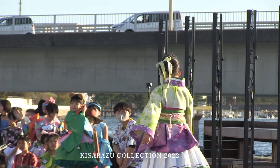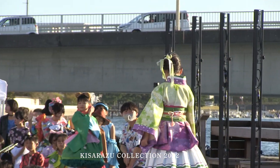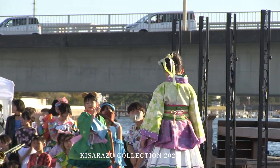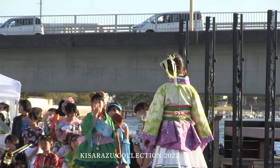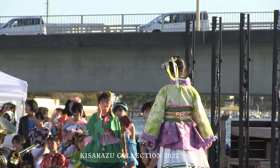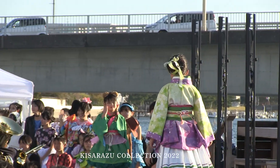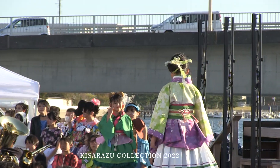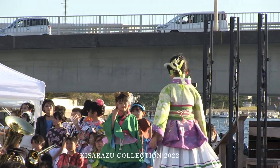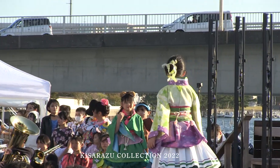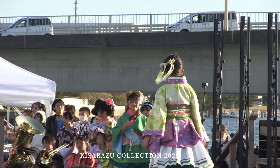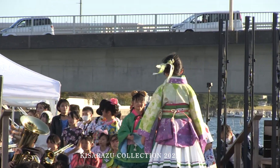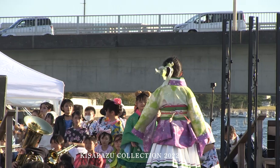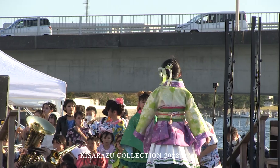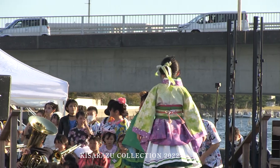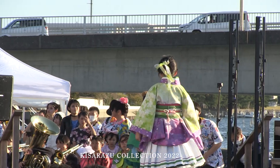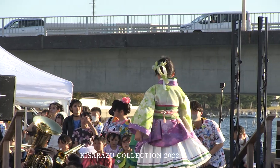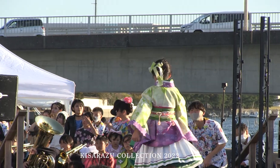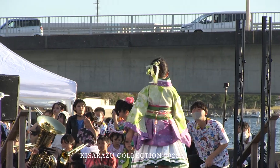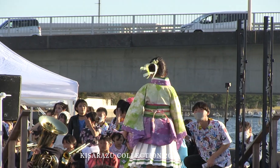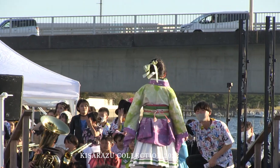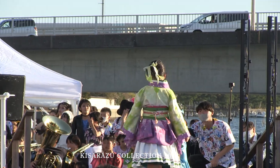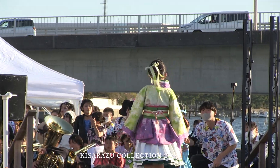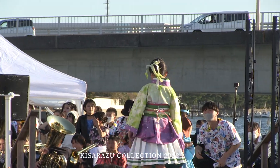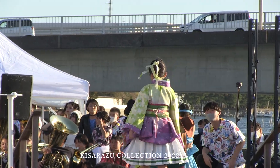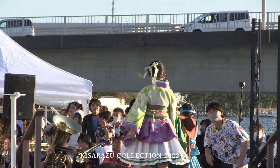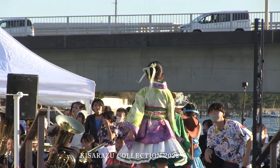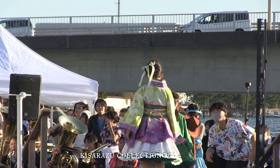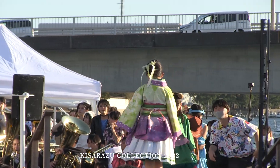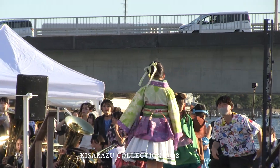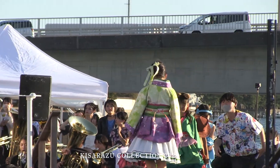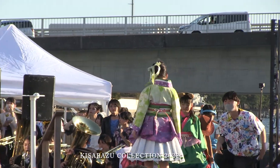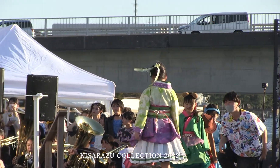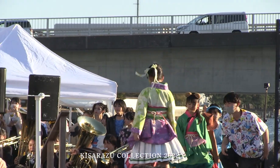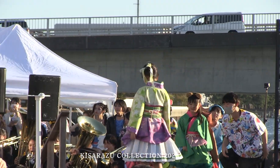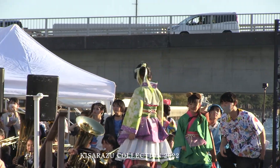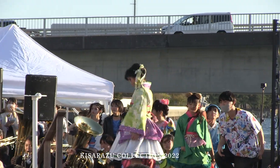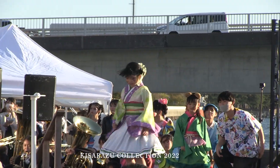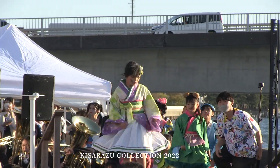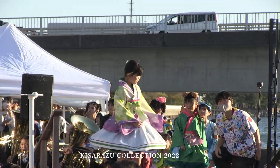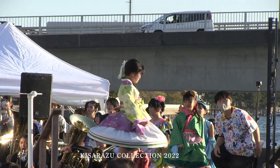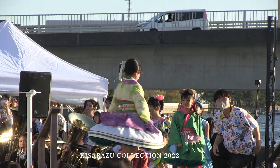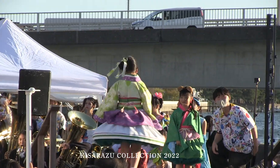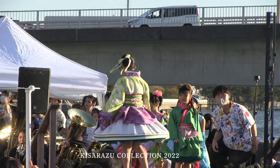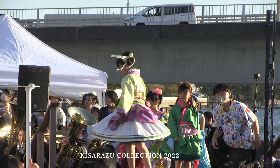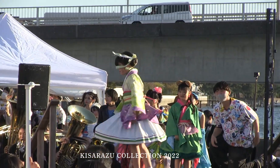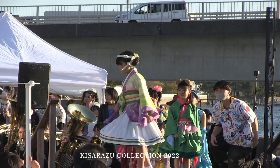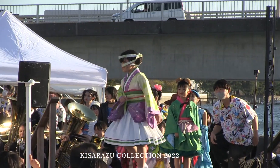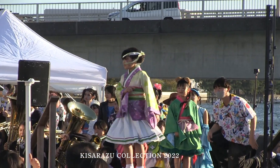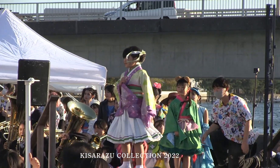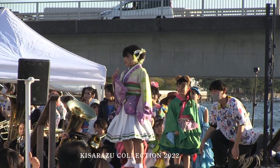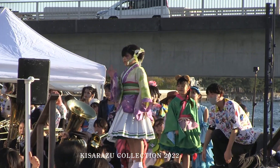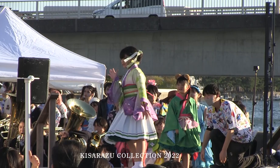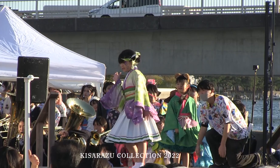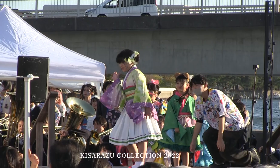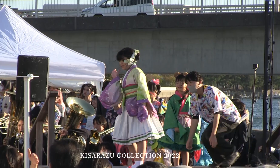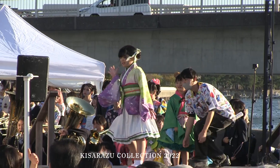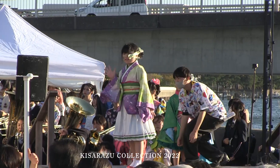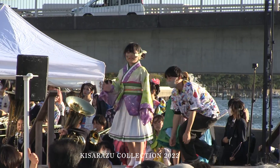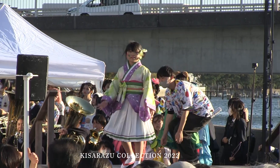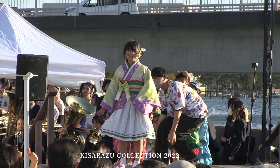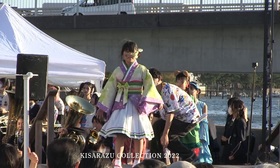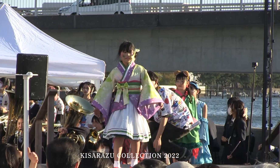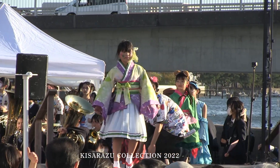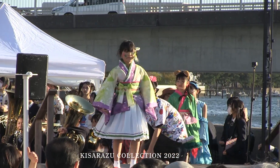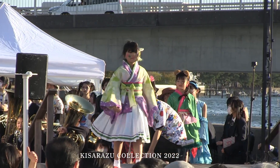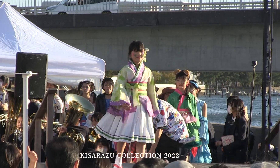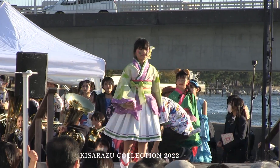モデル応募してくれた若ちゃんの思い、衣装リクエストに応えるよう着物をイメージしてデザインされ